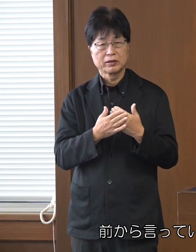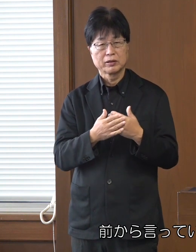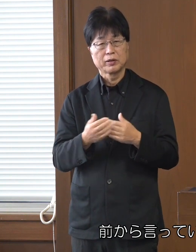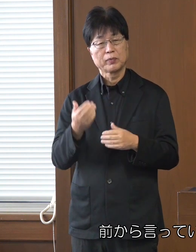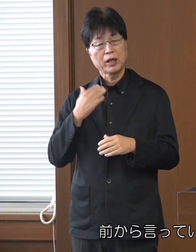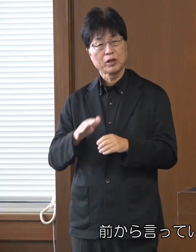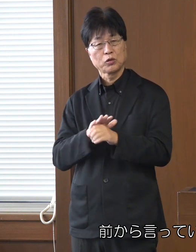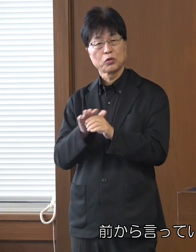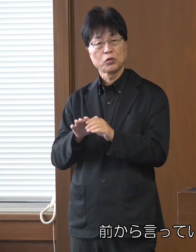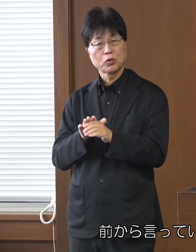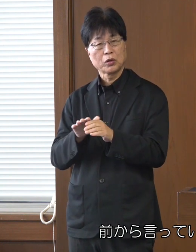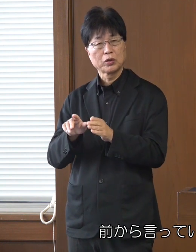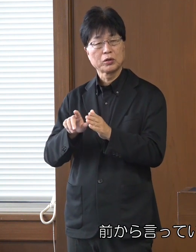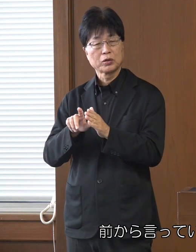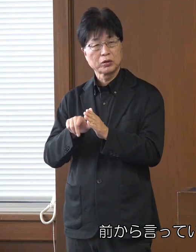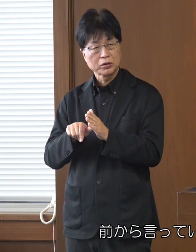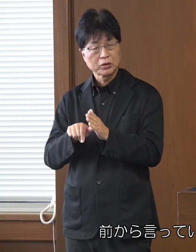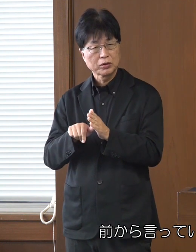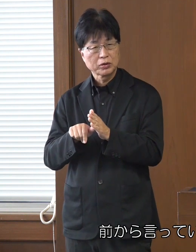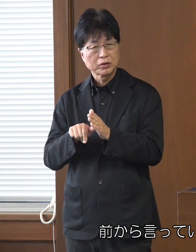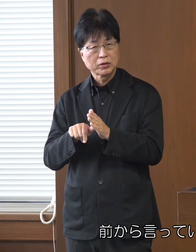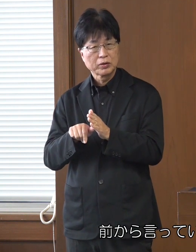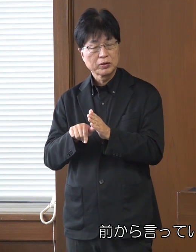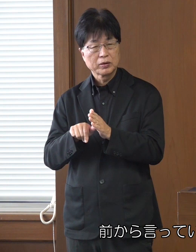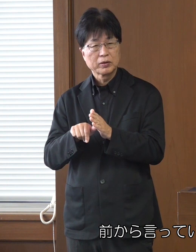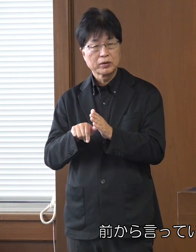ども、ね、避難の時に